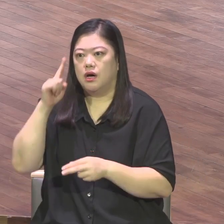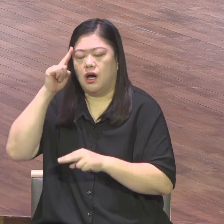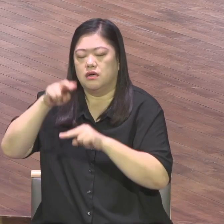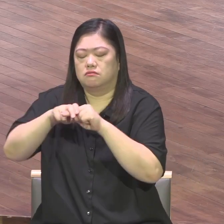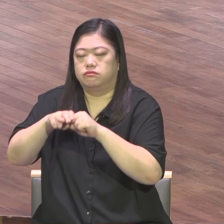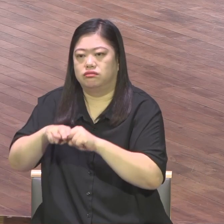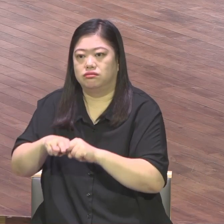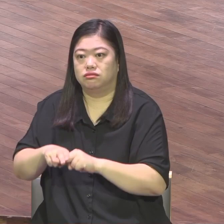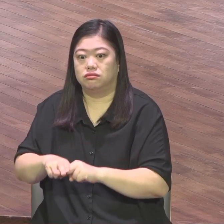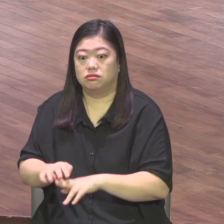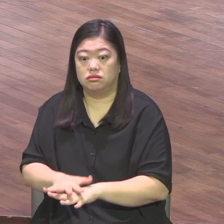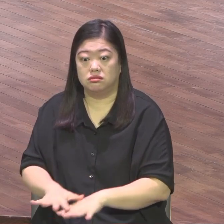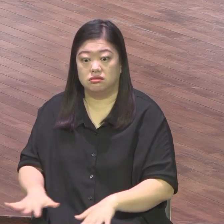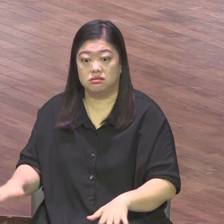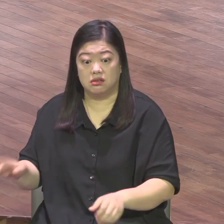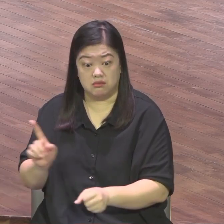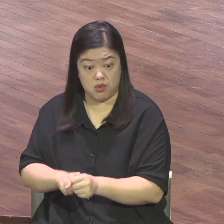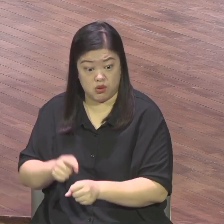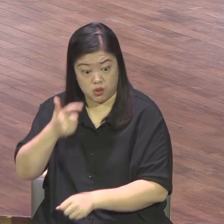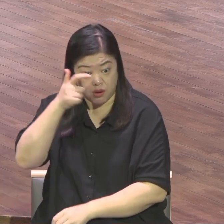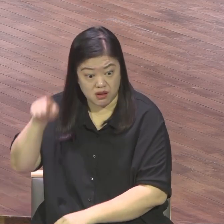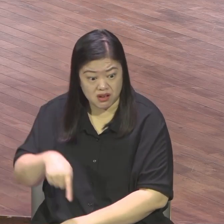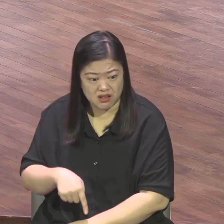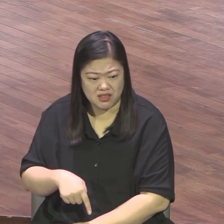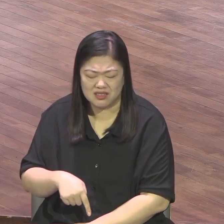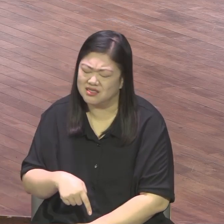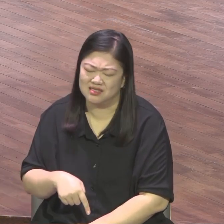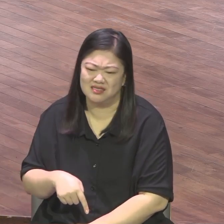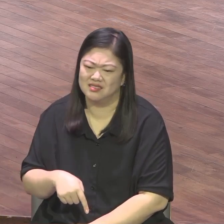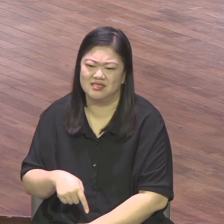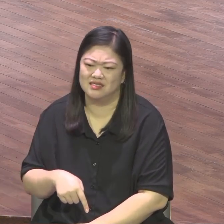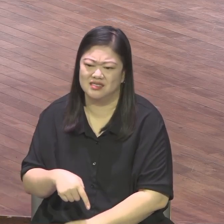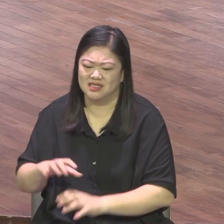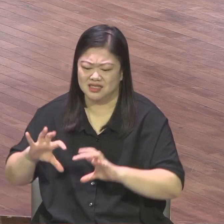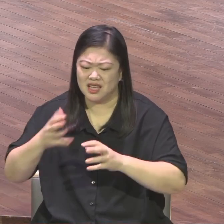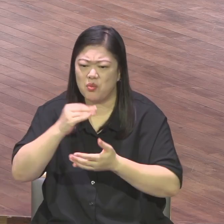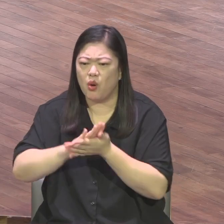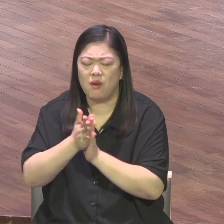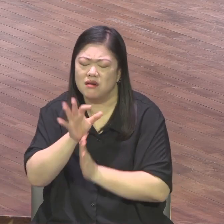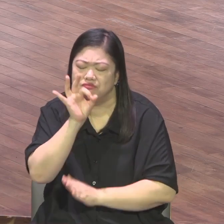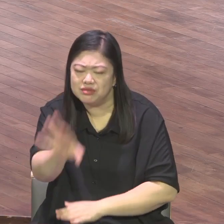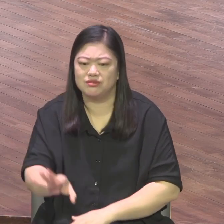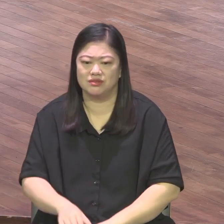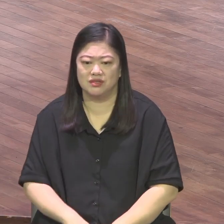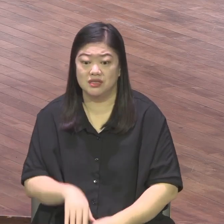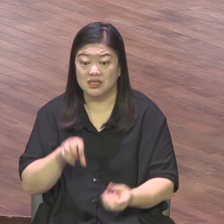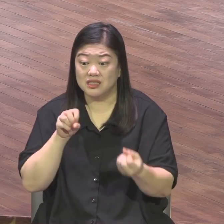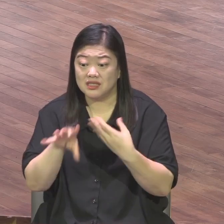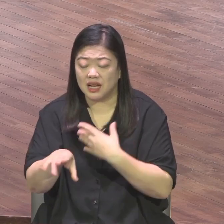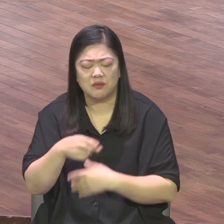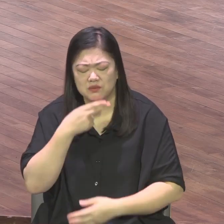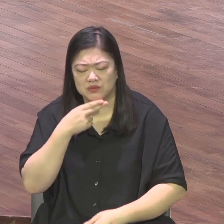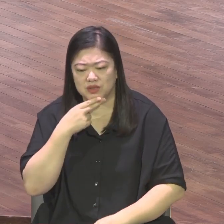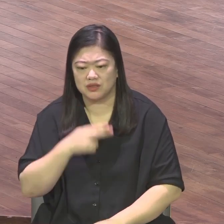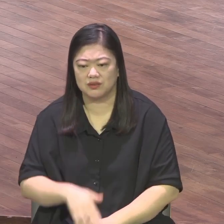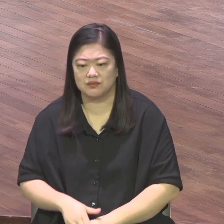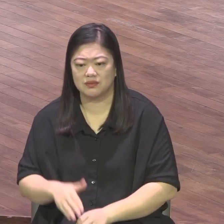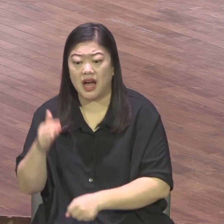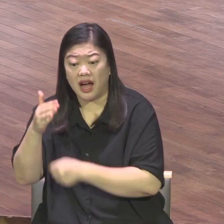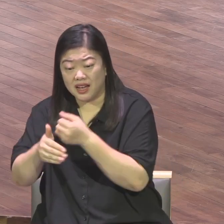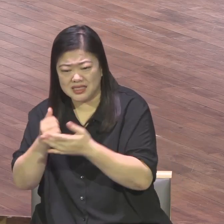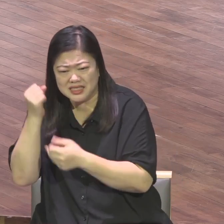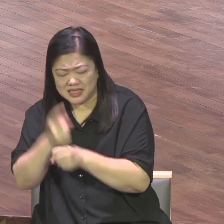그런 수준 가지고는요 세금만 세입 못 받아요. 응답도 못 받아요. 사실은 하나님 중심 딱 보고